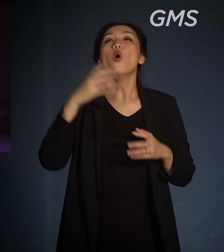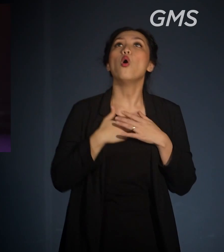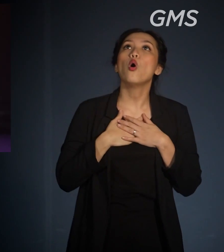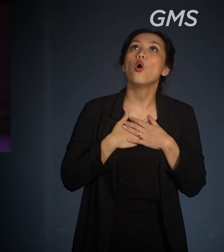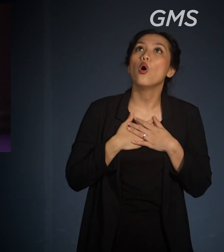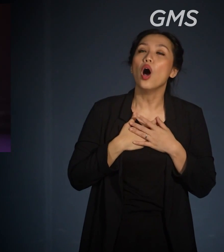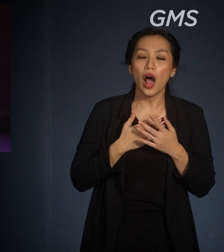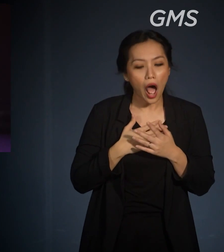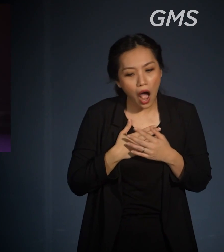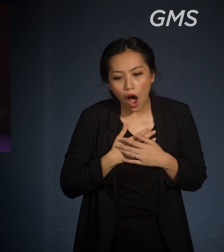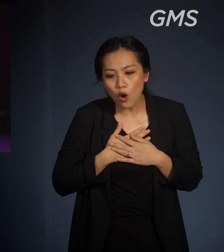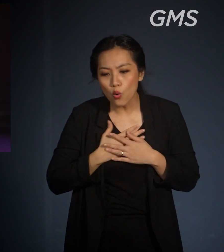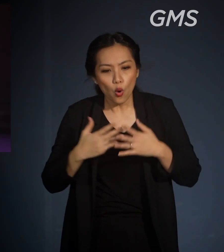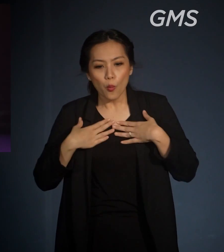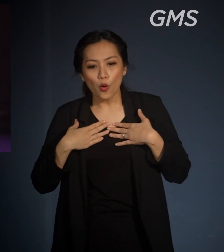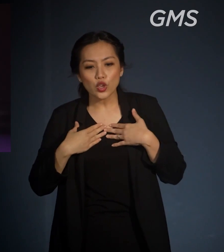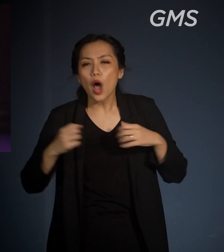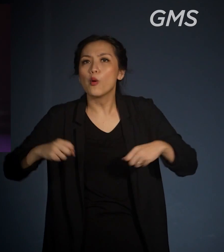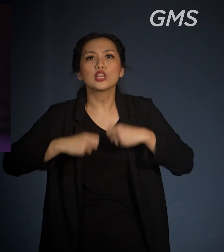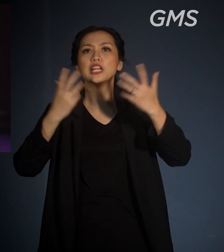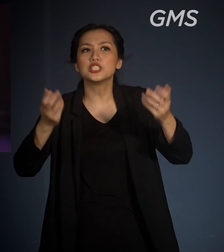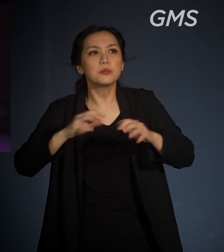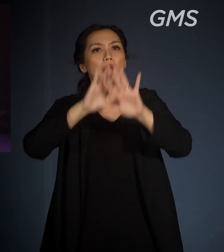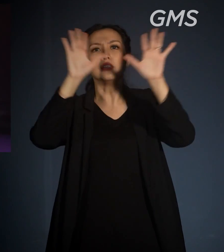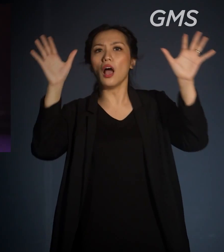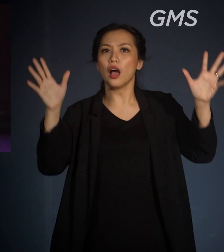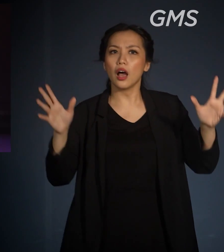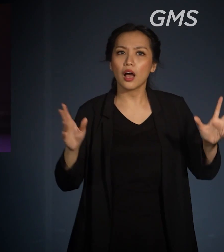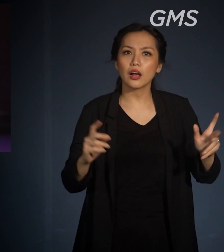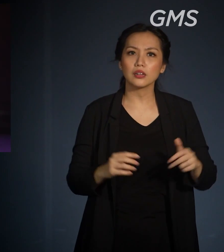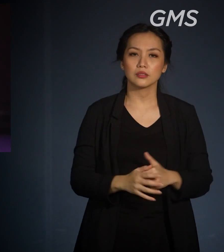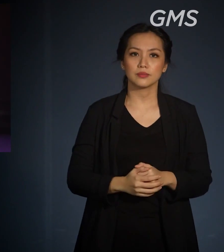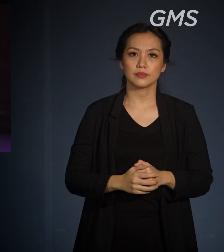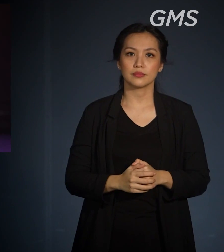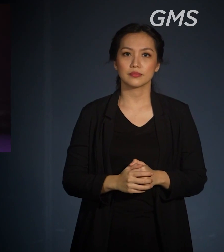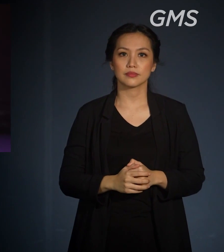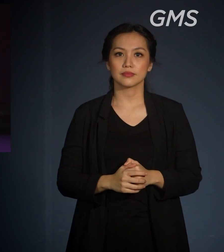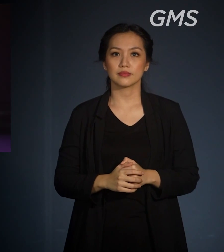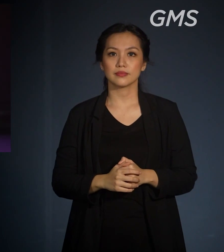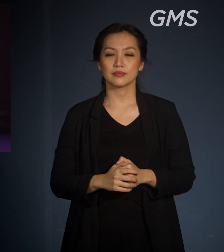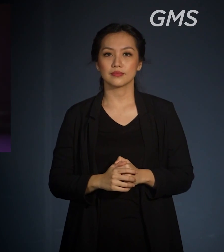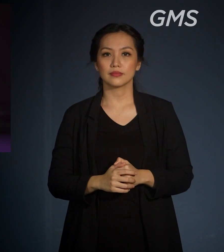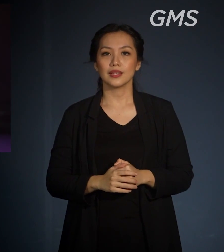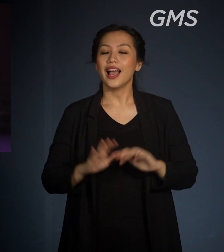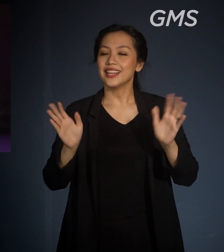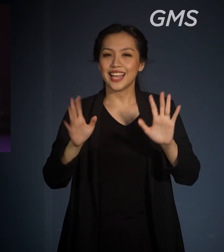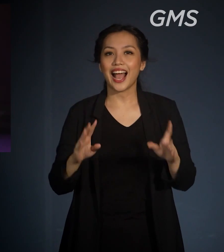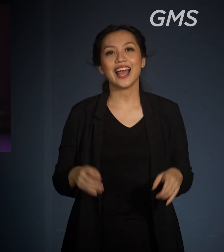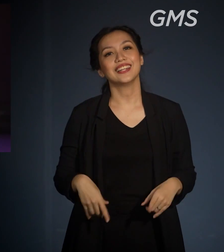potensi, seharusnya tahun depan Anda tidak menjadi seperti yang sekarang ini.